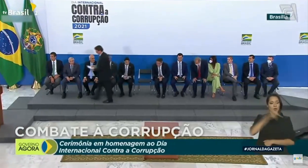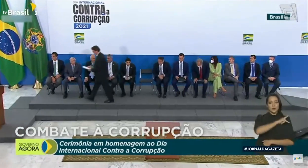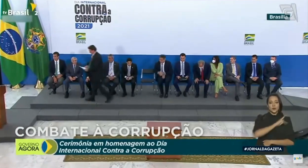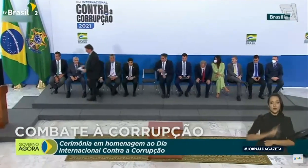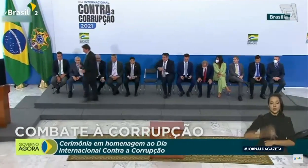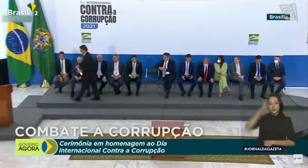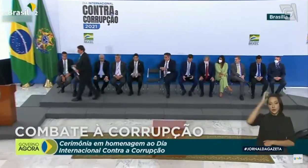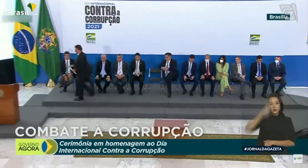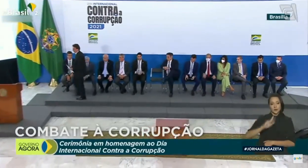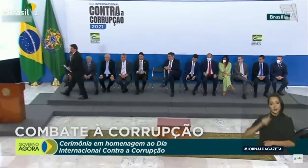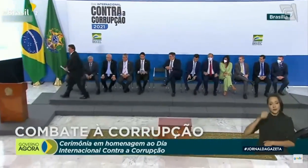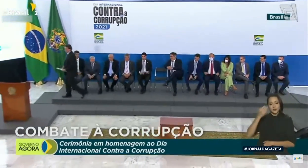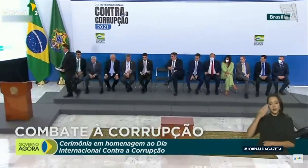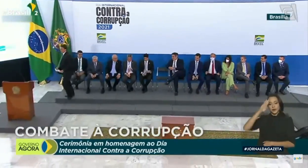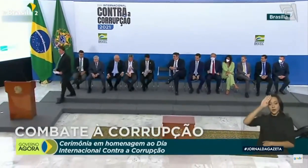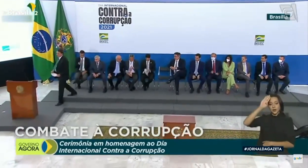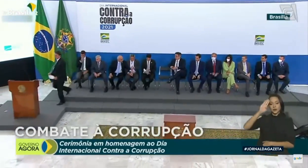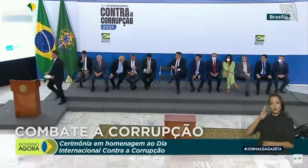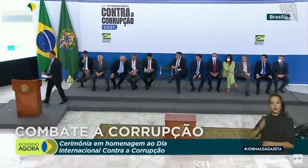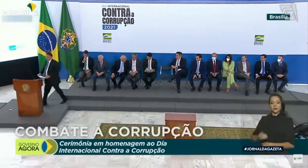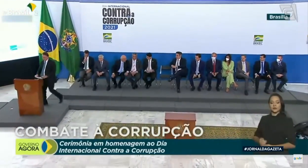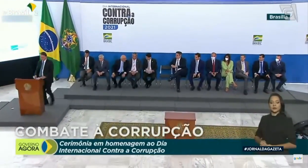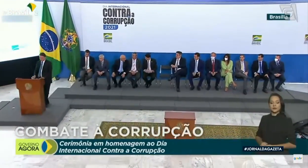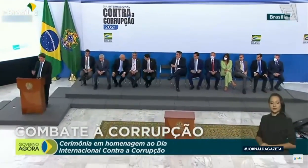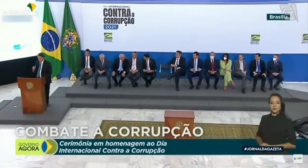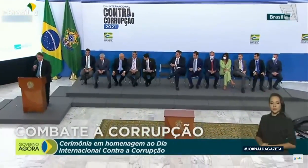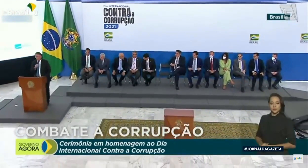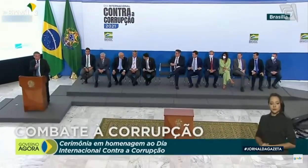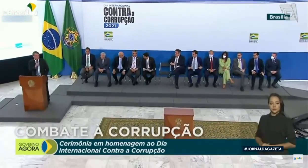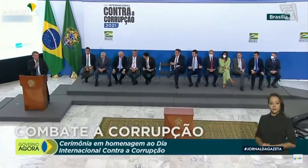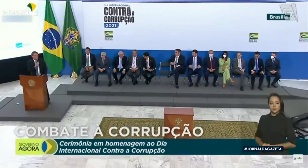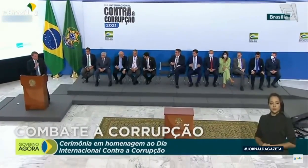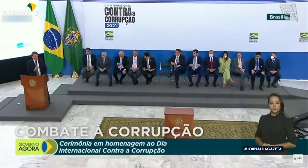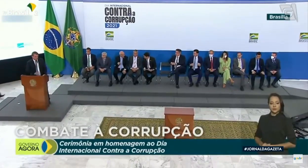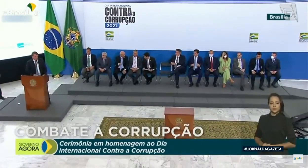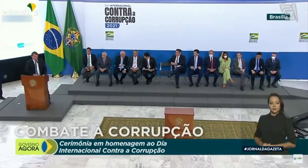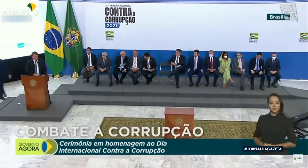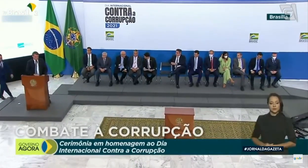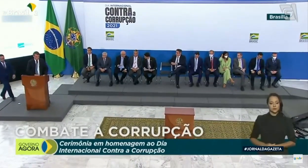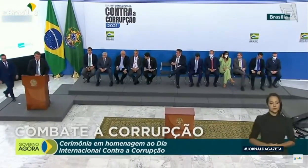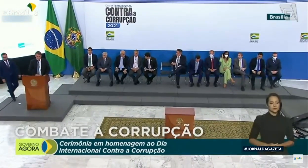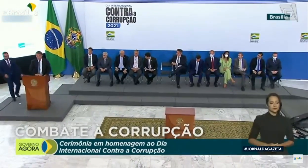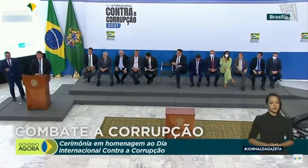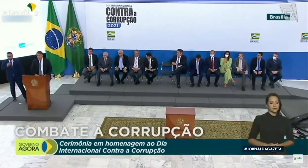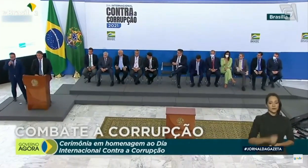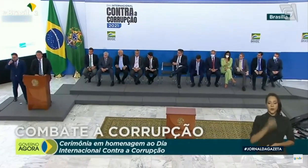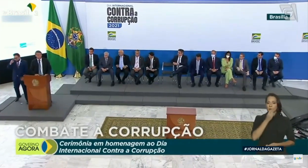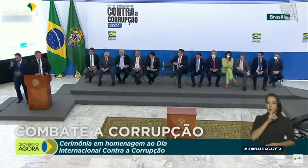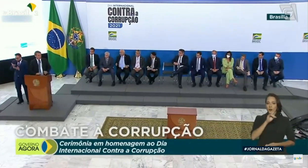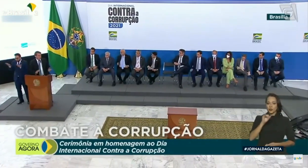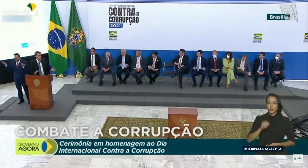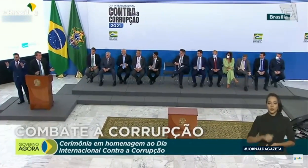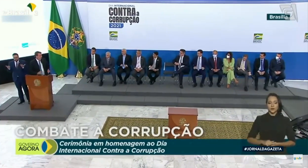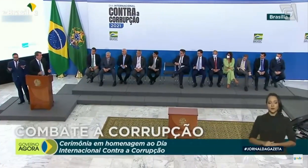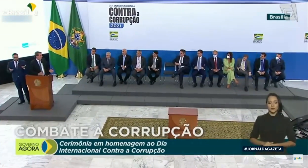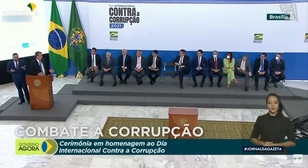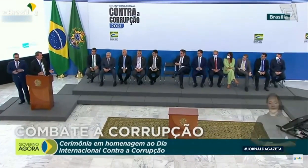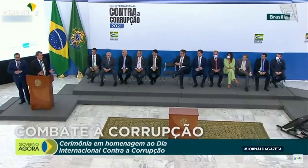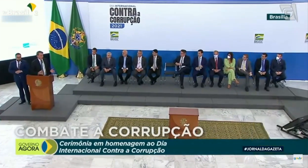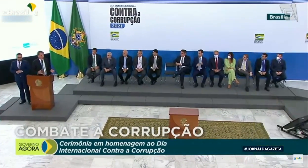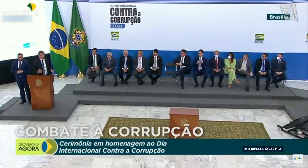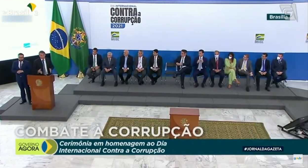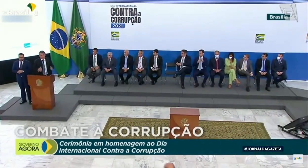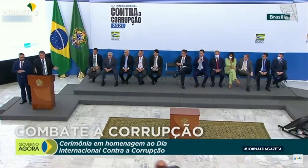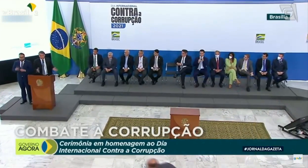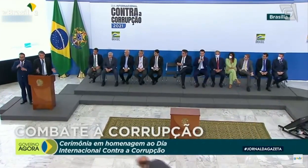públicos ao discursar o presidente voltou a dizer que seu governo não registrou o escândalos de corrupção elogiou seus ministros e afirmou